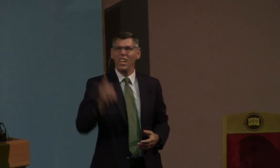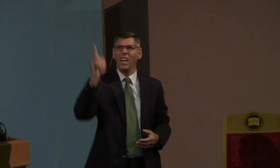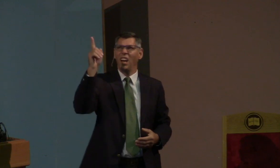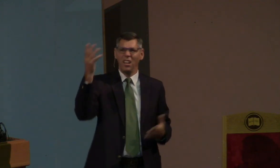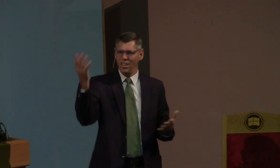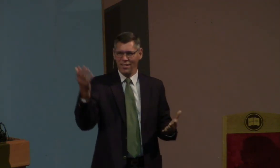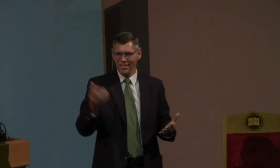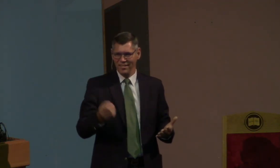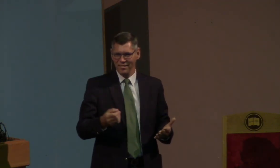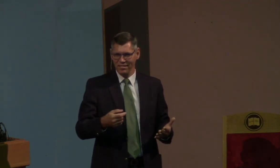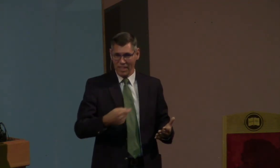nie, ek.